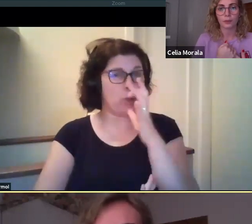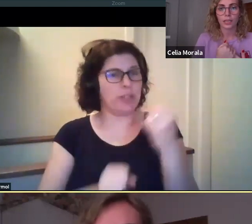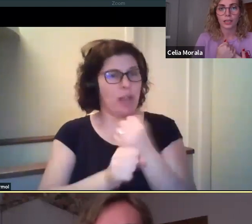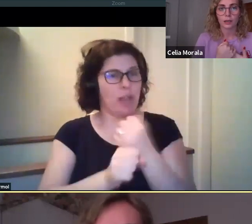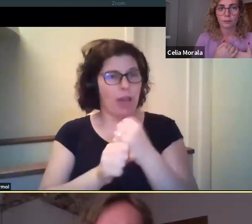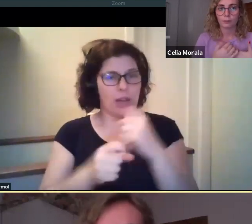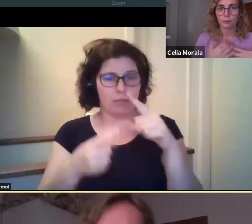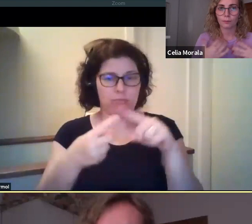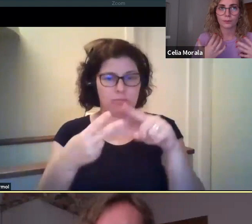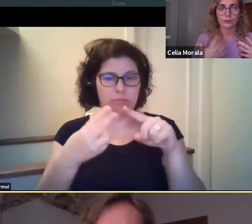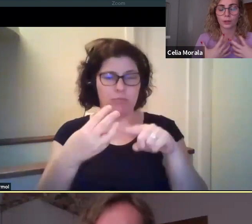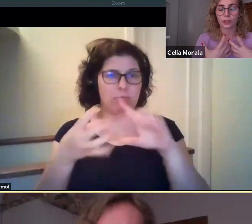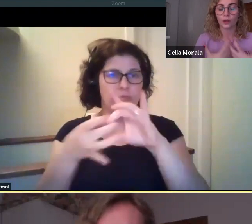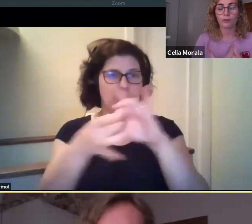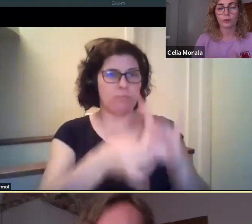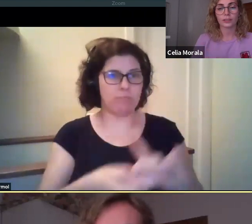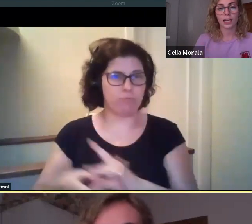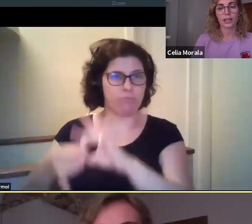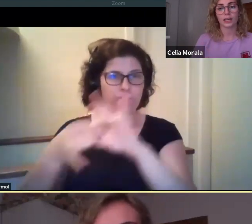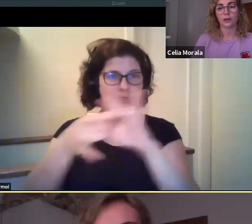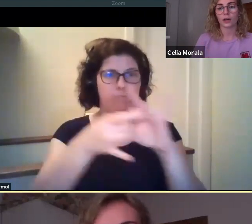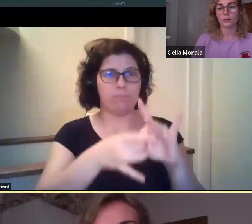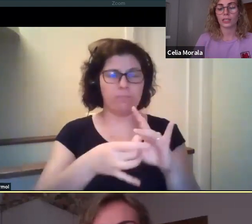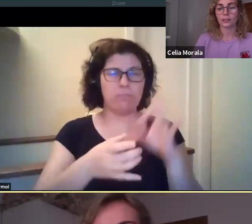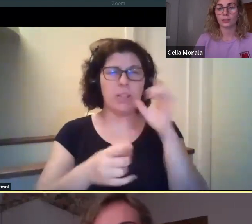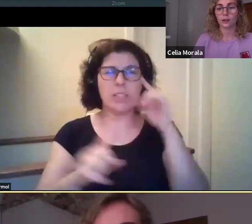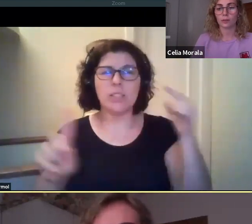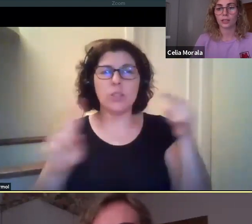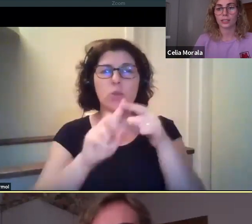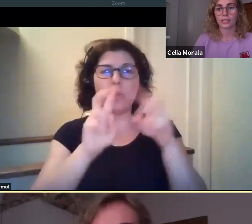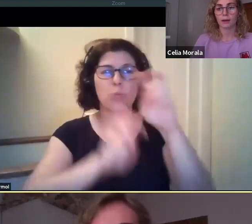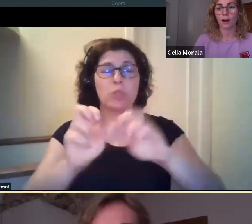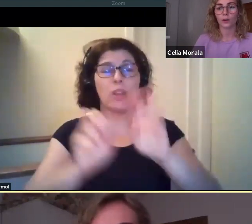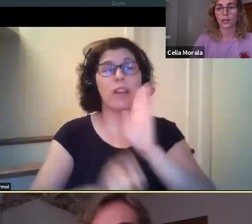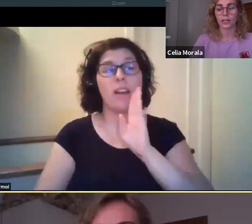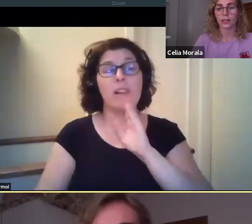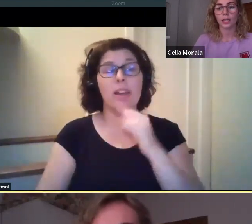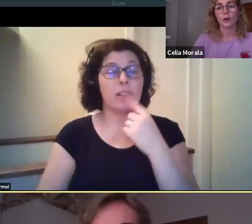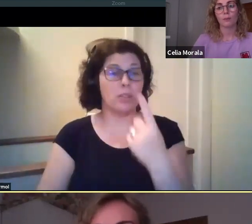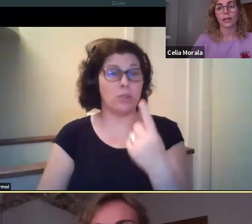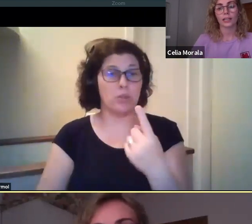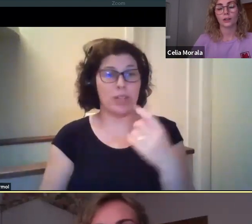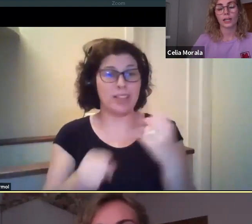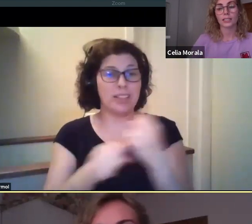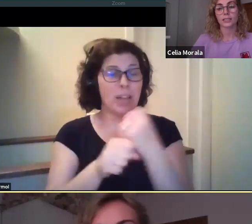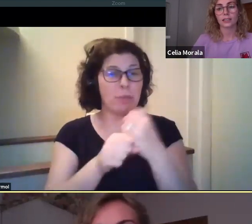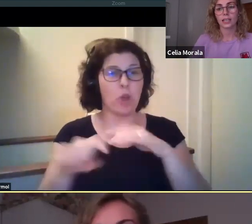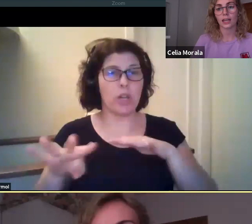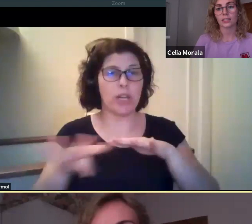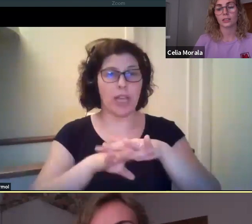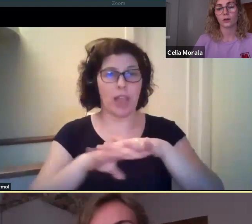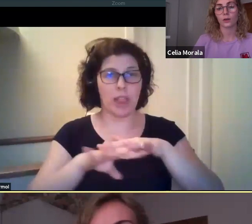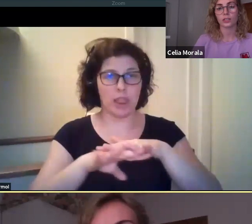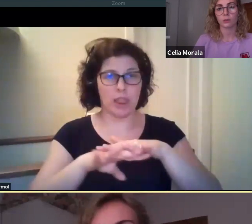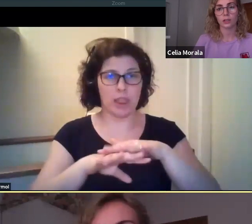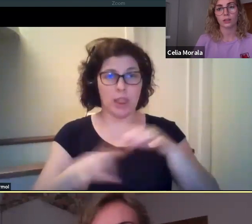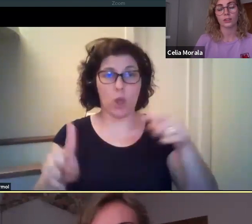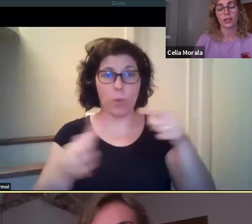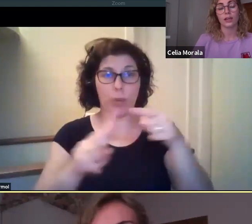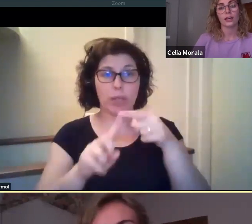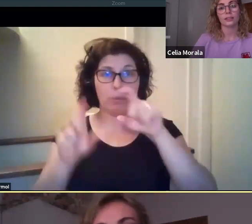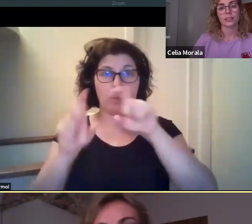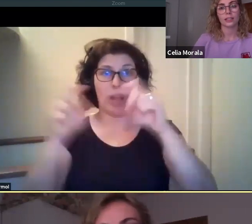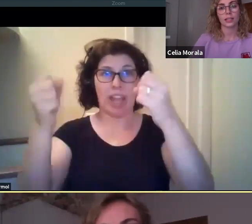que, sobre todo, fomentar lo que comentaba anteriormente, ese trabajo en red, para que todas las entidades y todos los